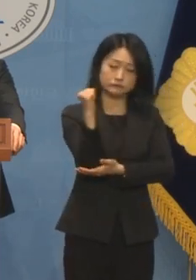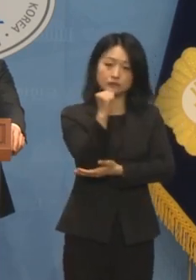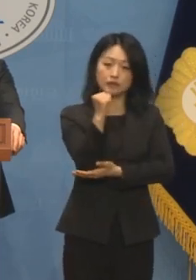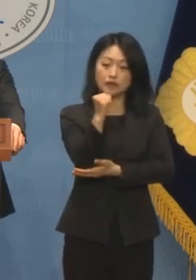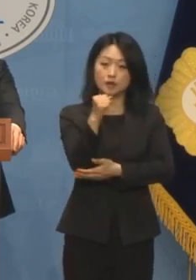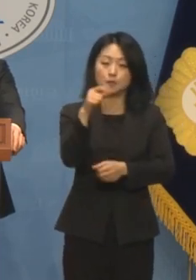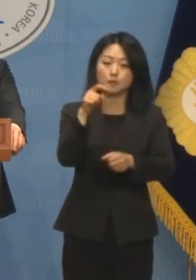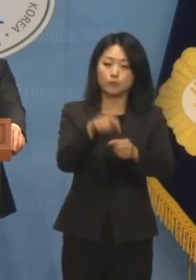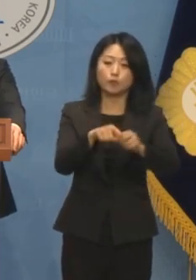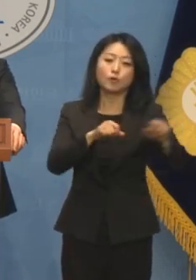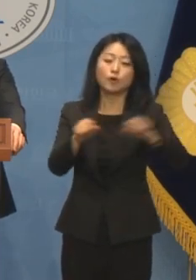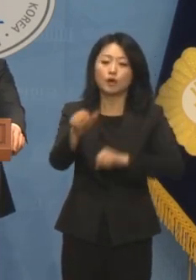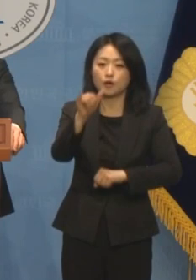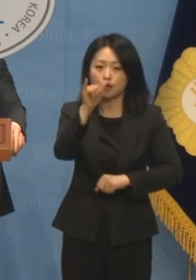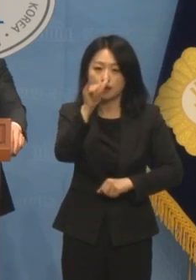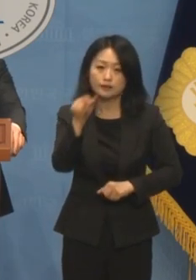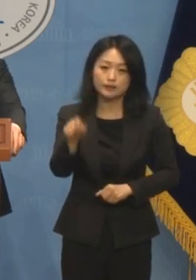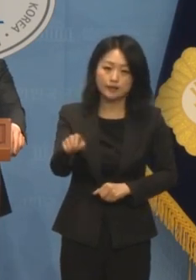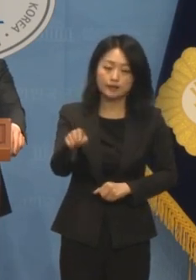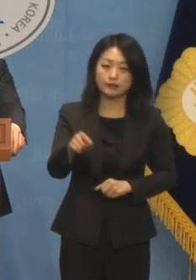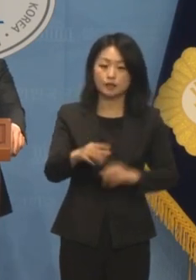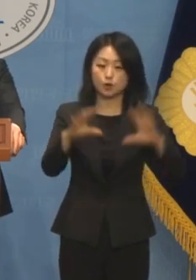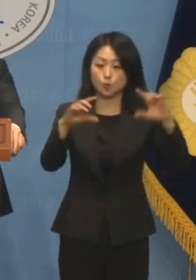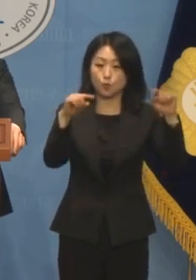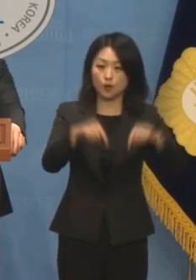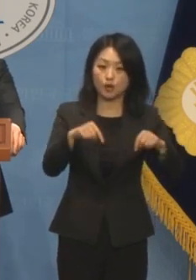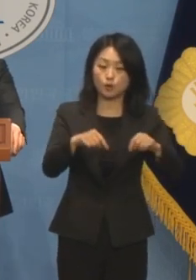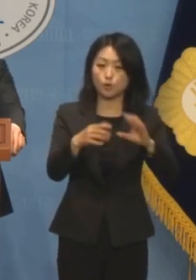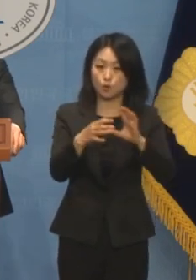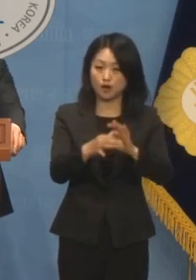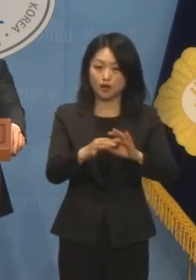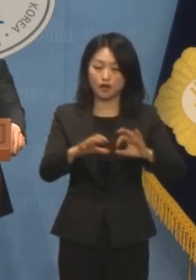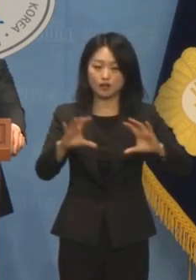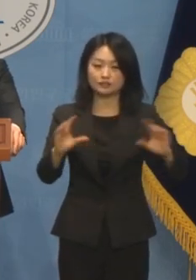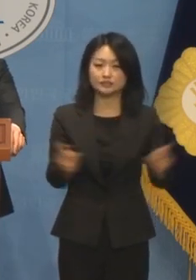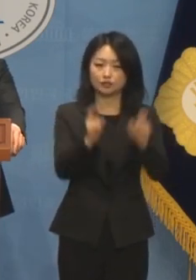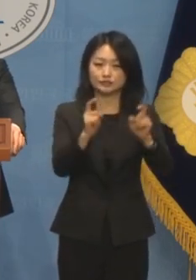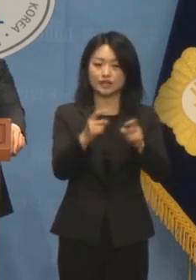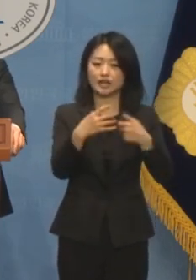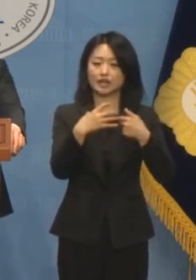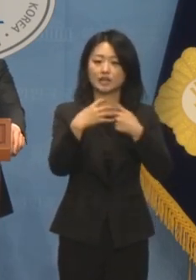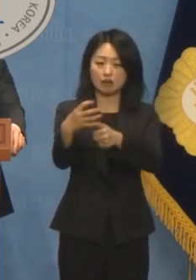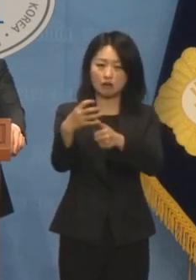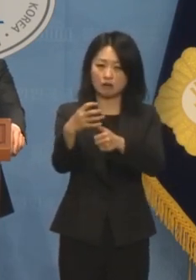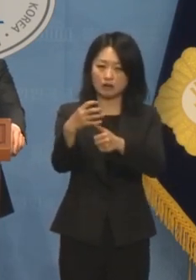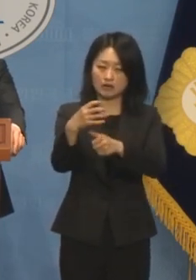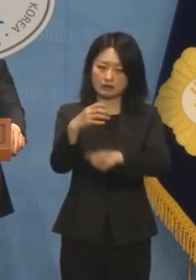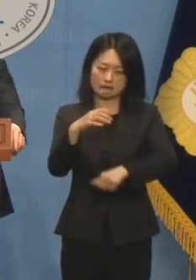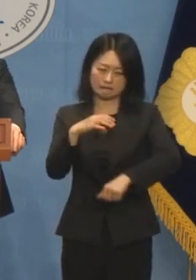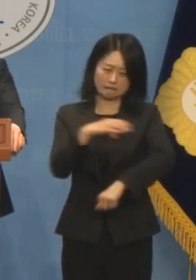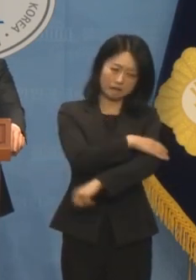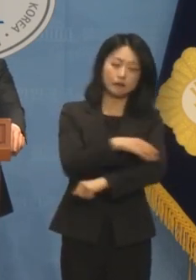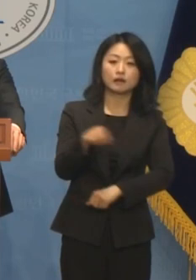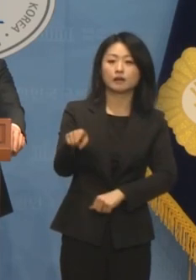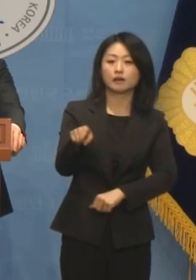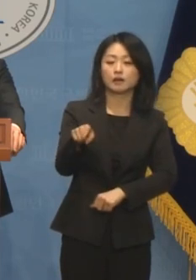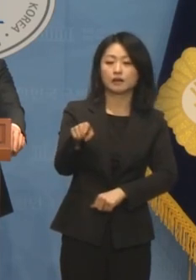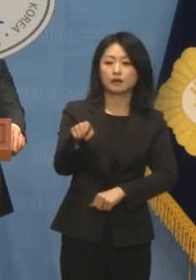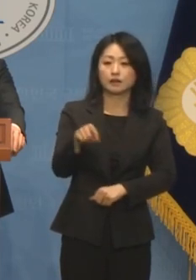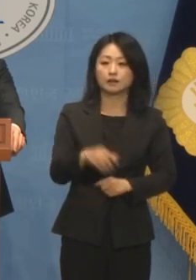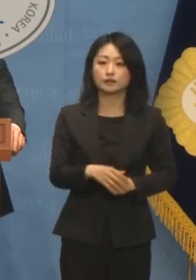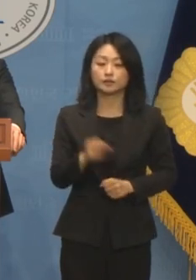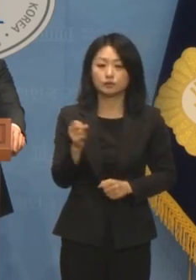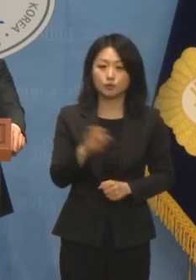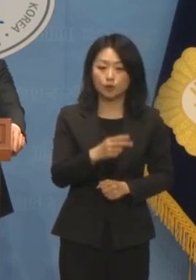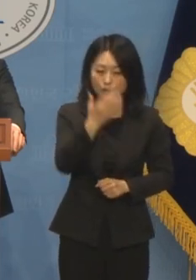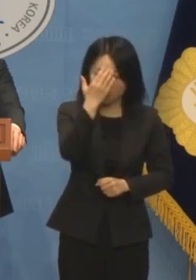들고 있습니다. 외교 문제도 오직 정쟁으로 몰고 가는 지독한 편협함, 공짜면